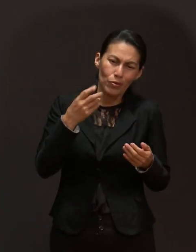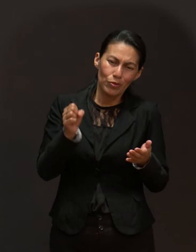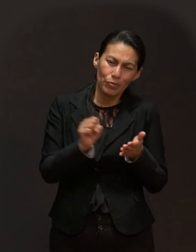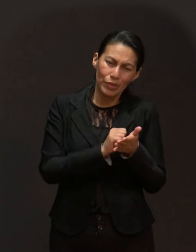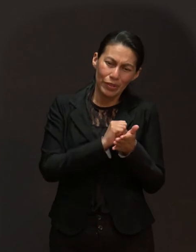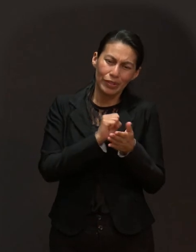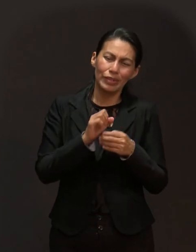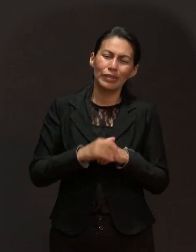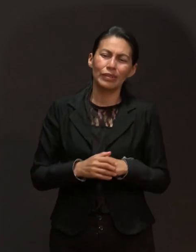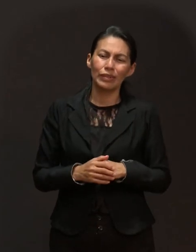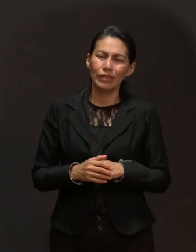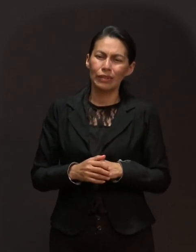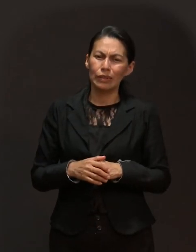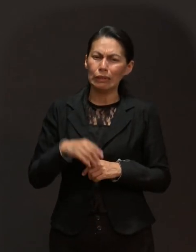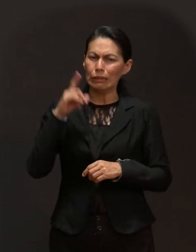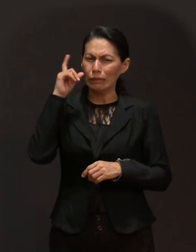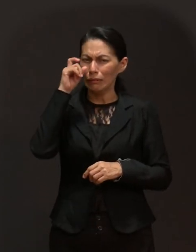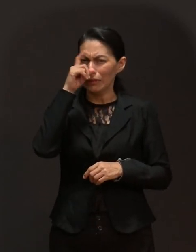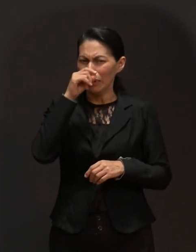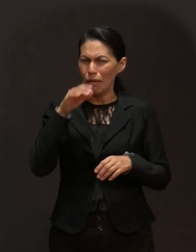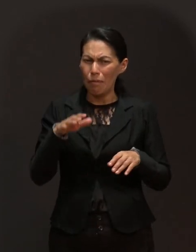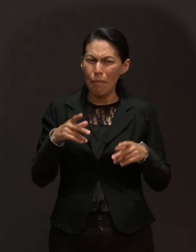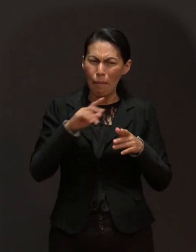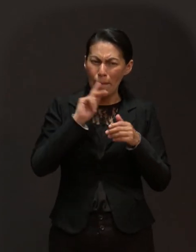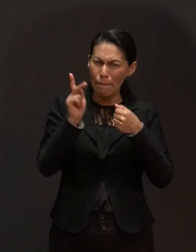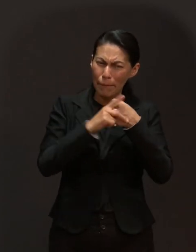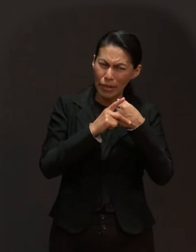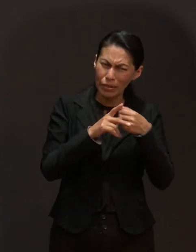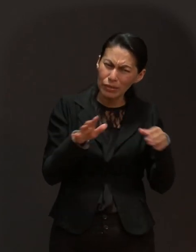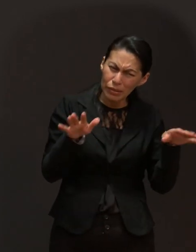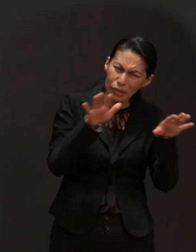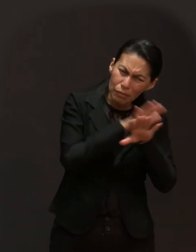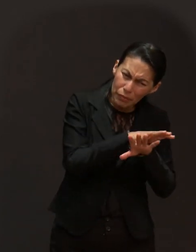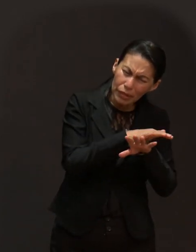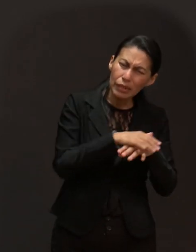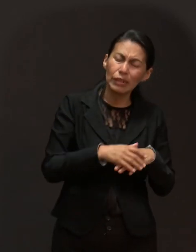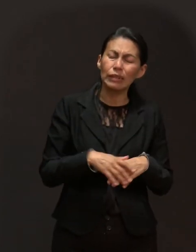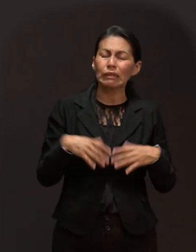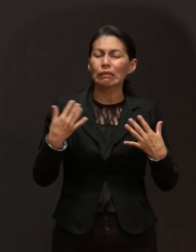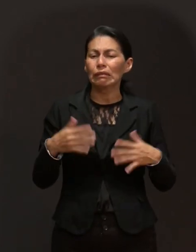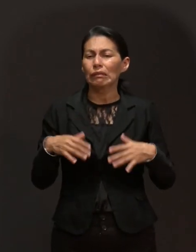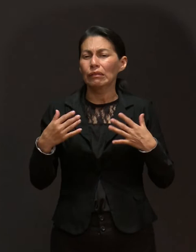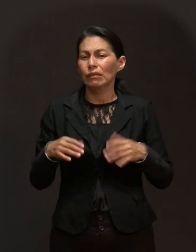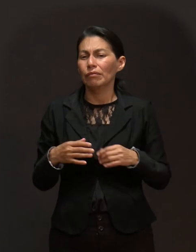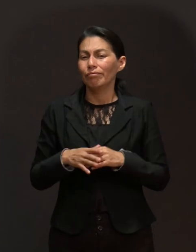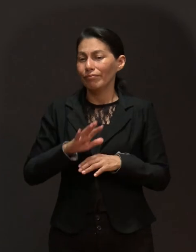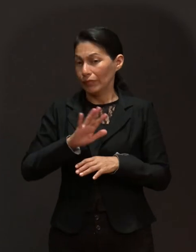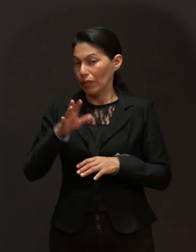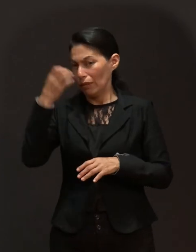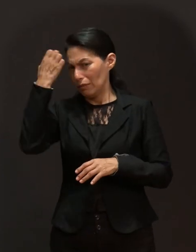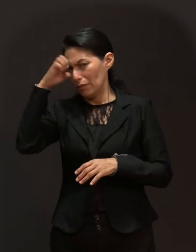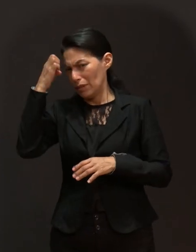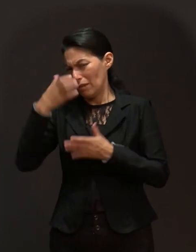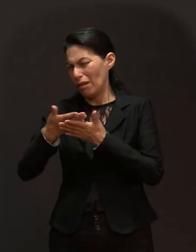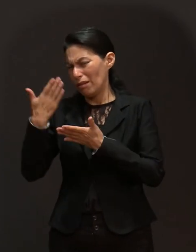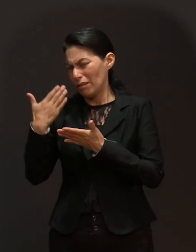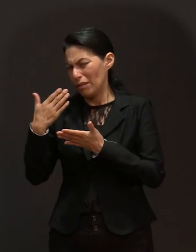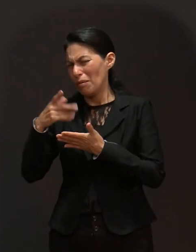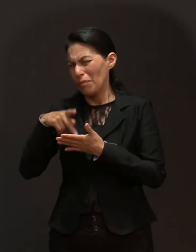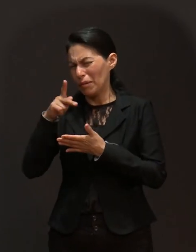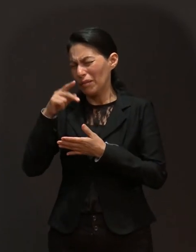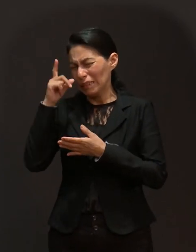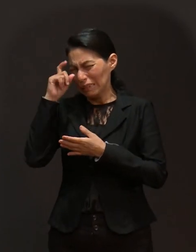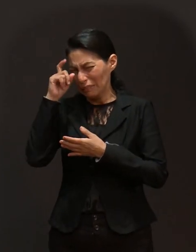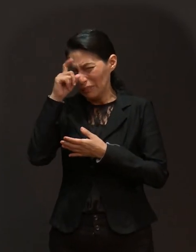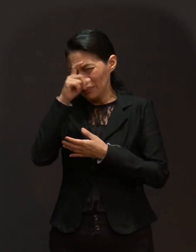ocho meses era un reto grande emigrar a otro país otra vez salir ya teníamos experiencia pero